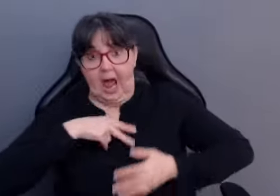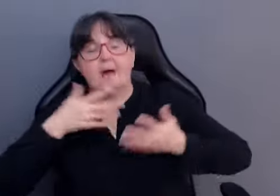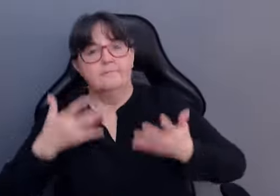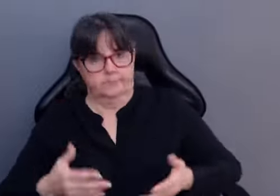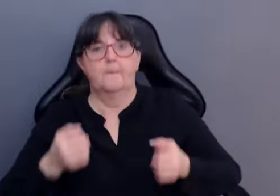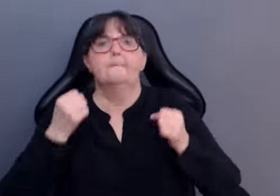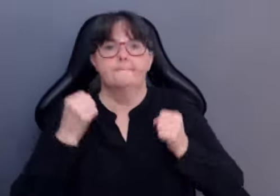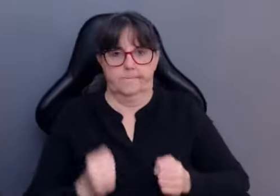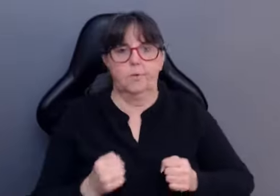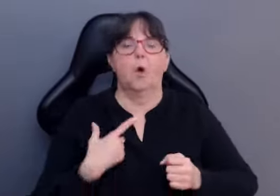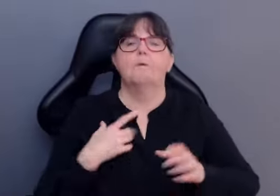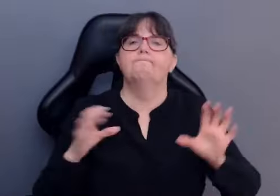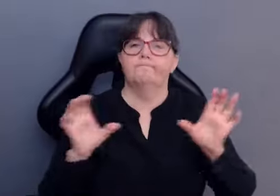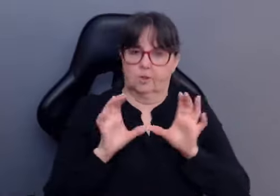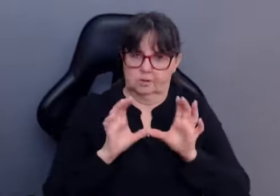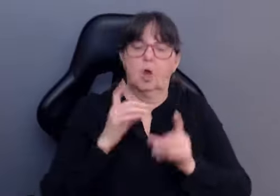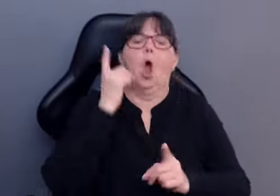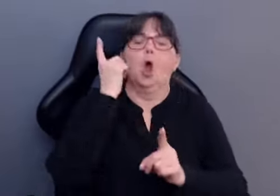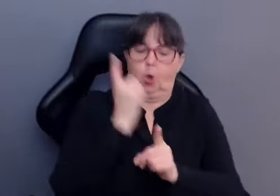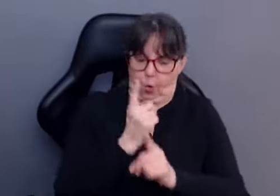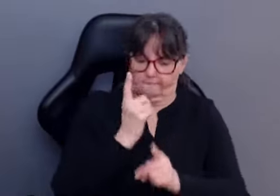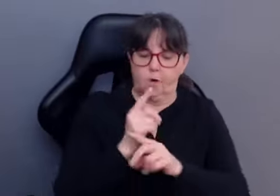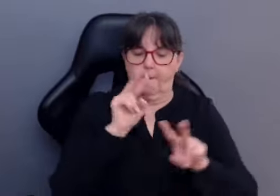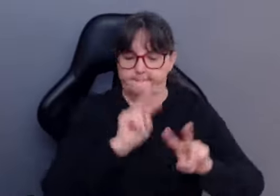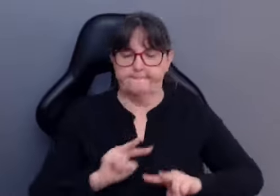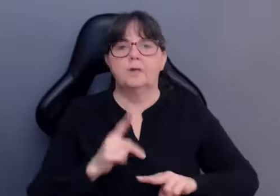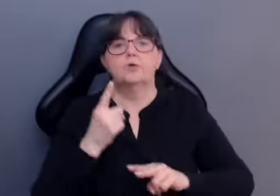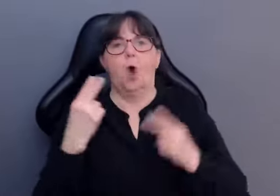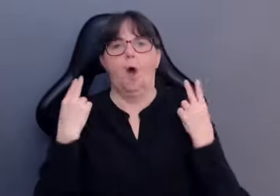être certifié conforme par l'un des officiers.